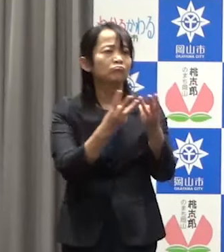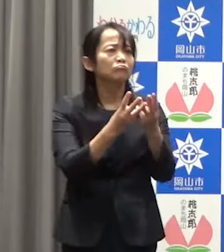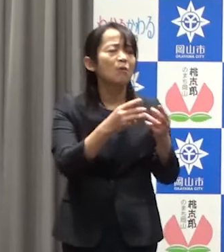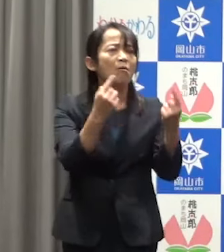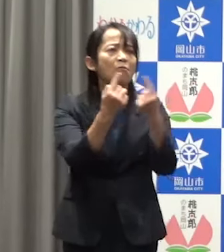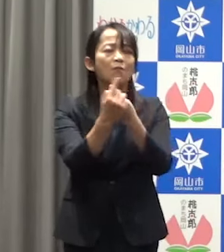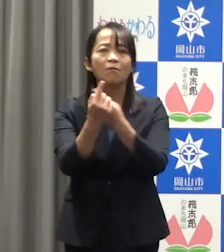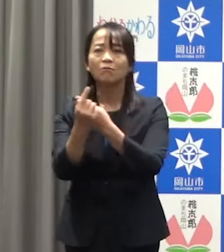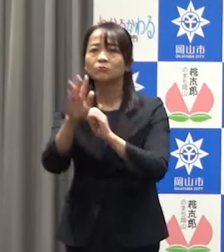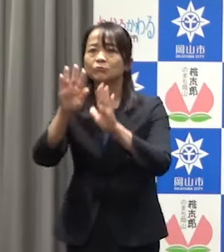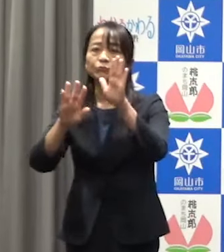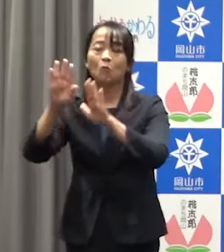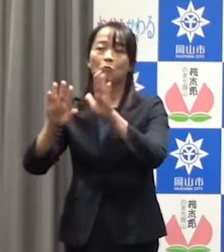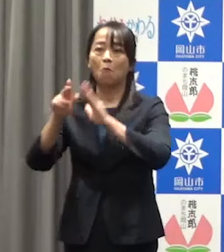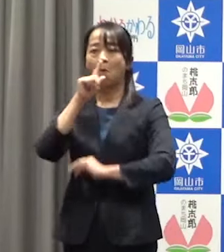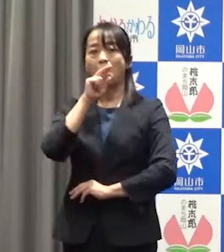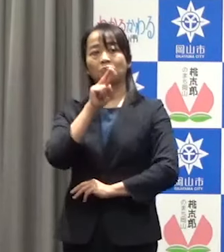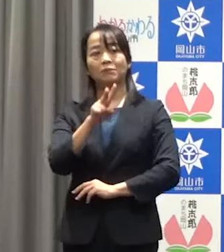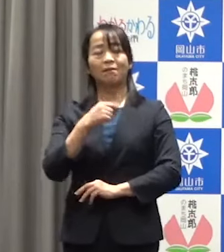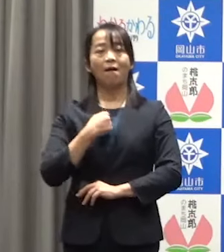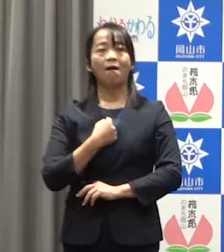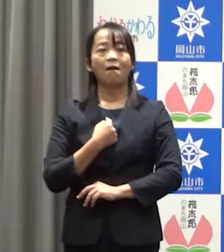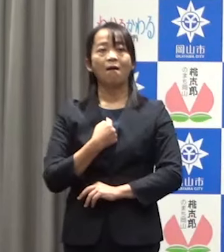なども